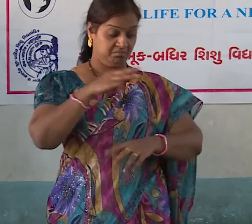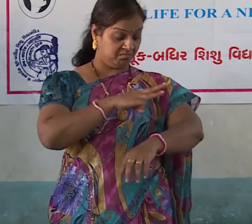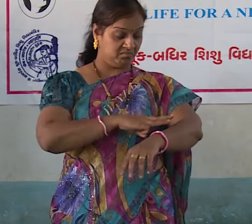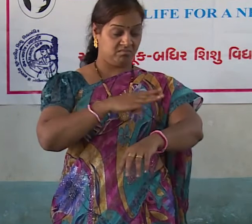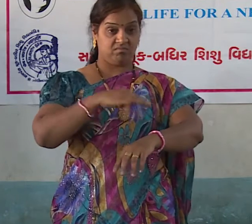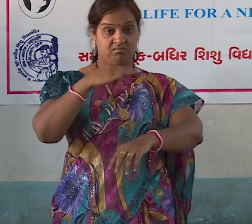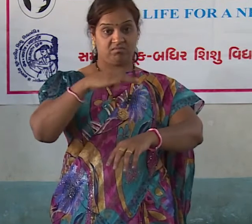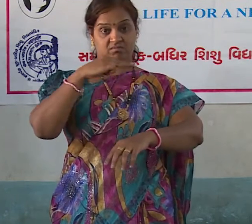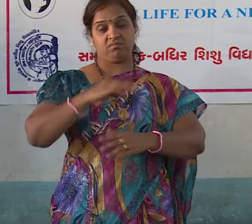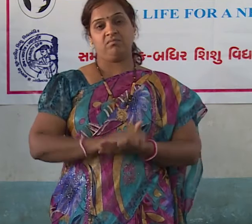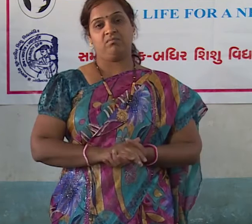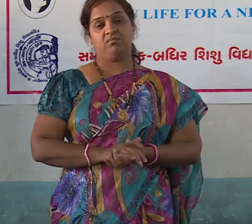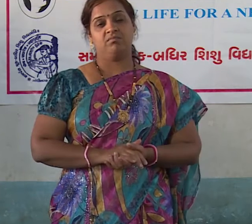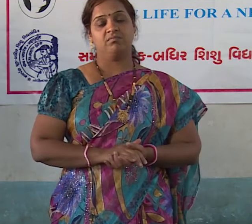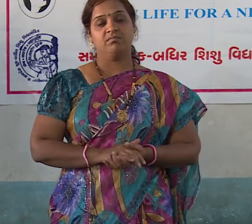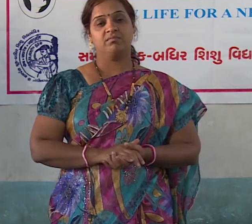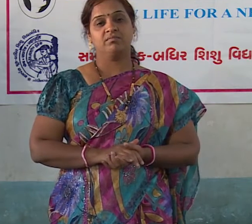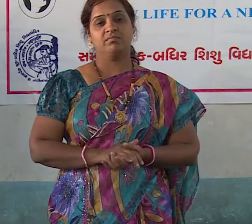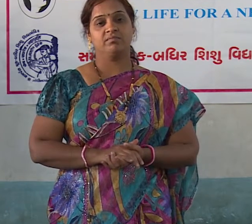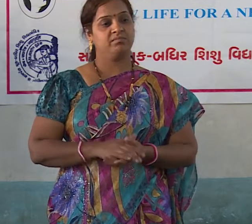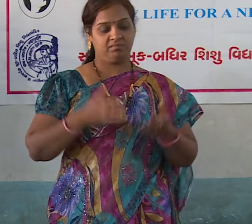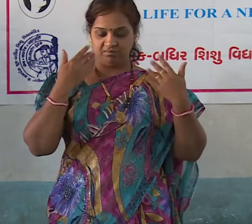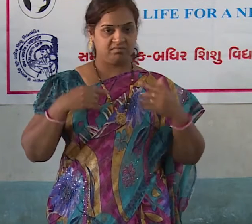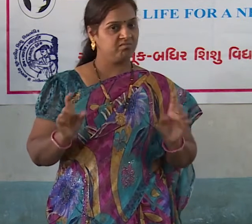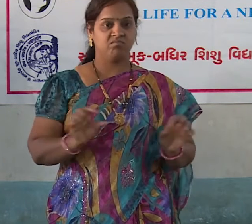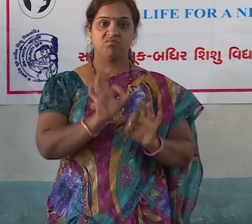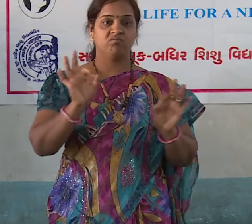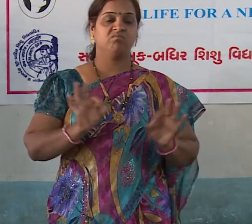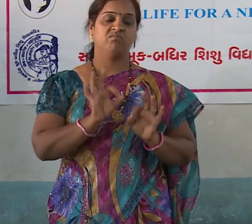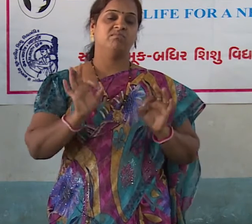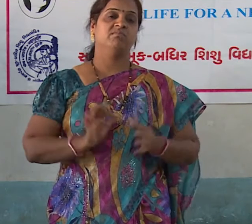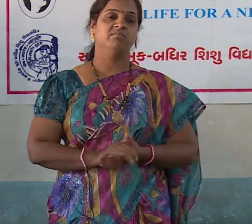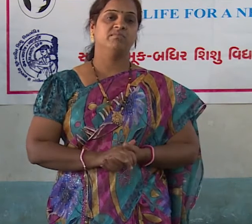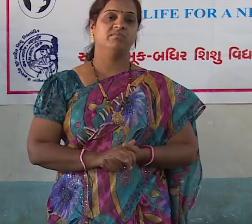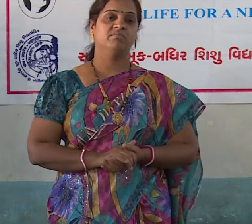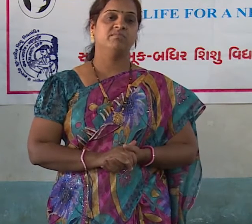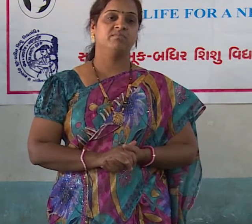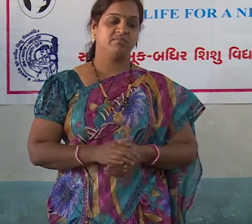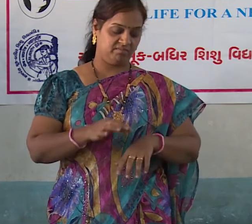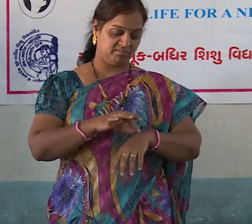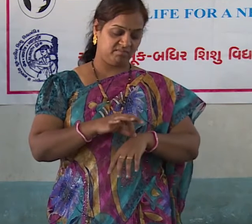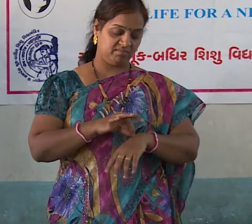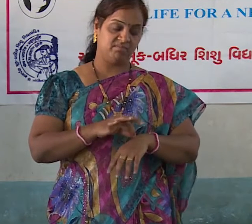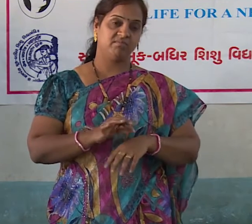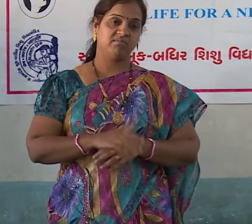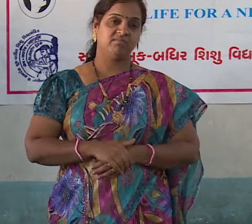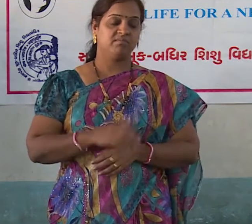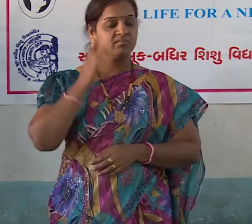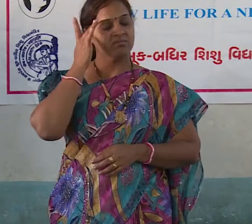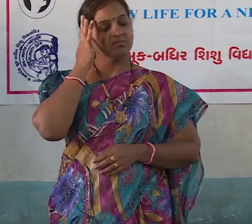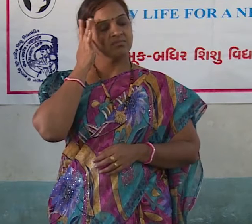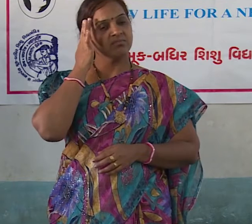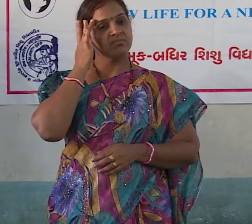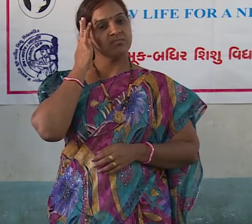जाना चाहते हो निराकार के पास जिसका कोई अपना शरीर नहीं। ये चमड़ियां जो है उसी की याद